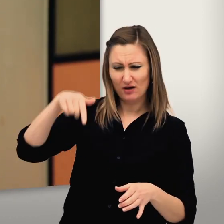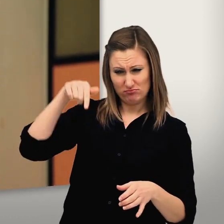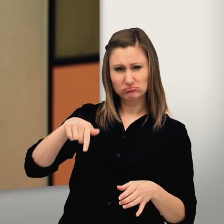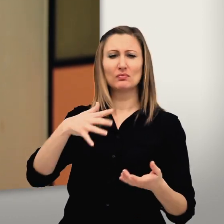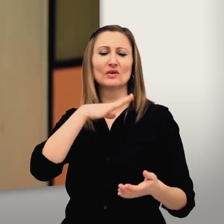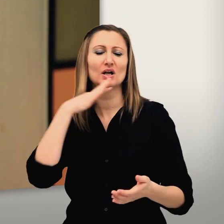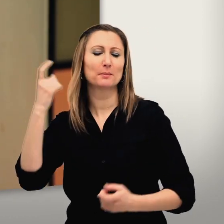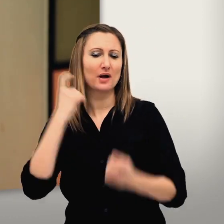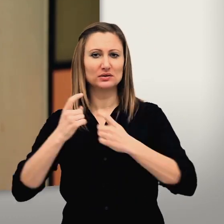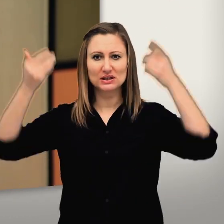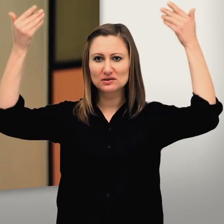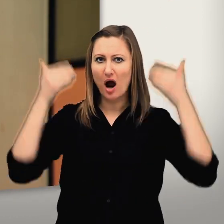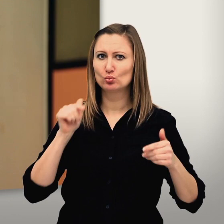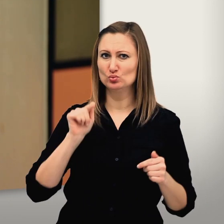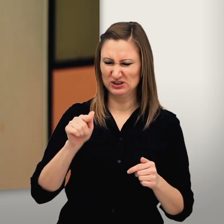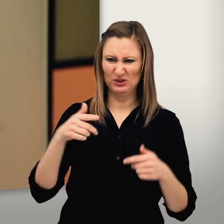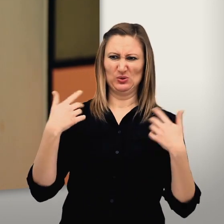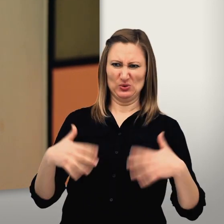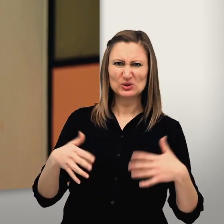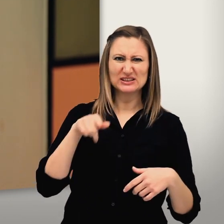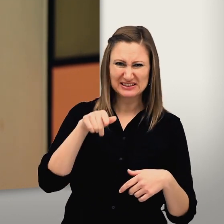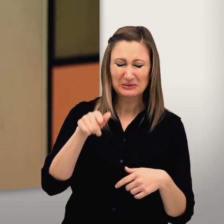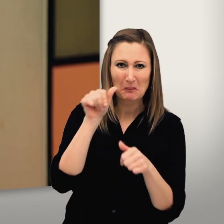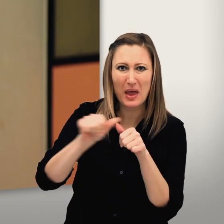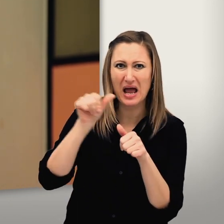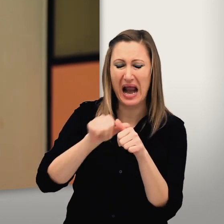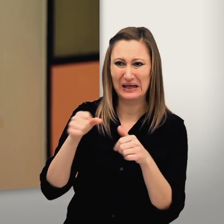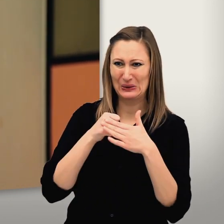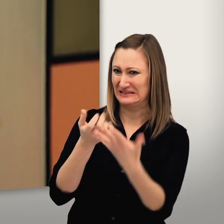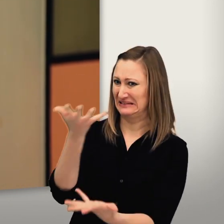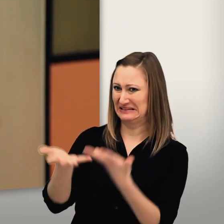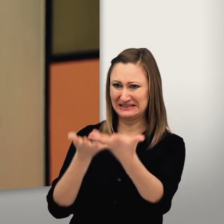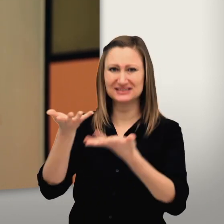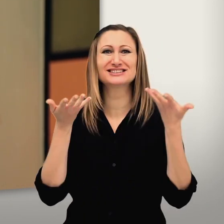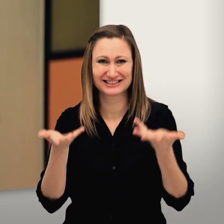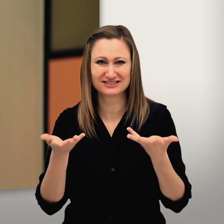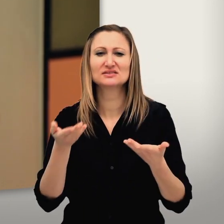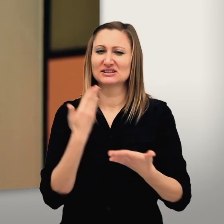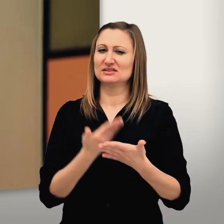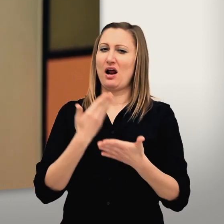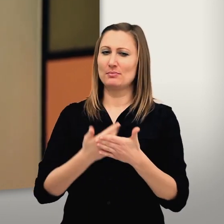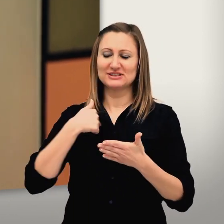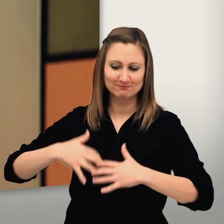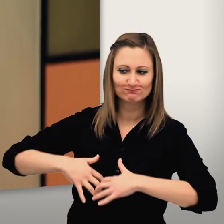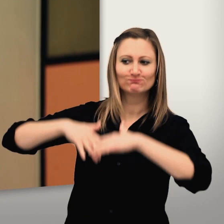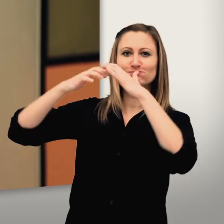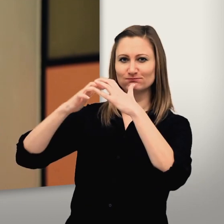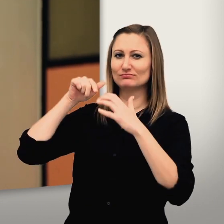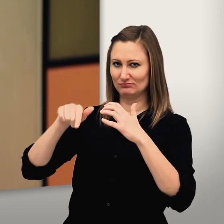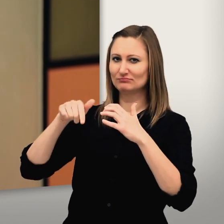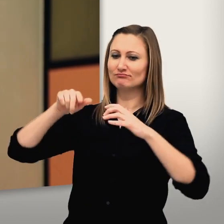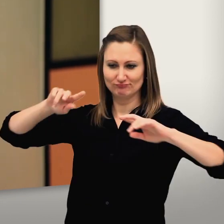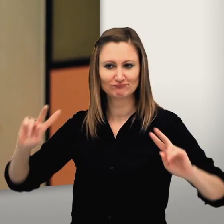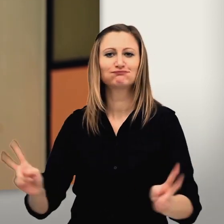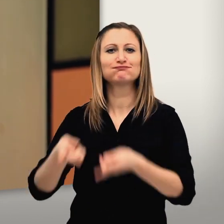sind das oft Kinder mit Migrationshintergrund. Und das Projekt ist auch aus diesem